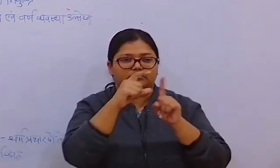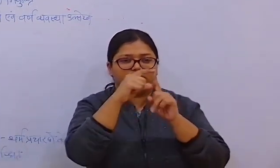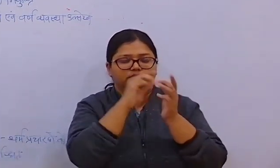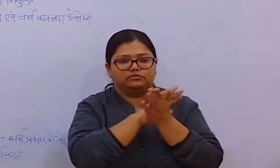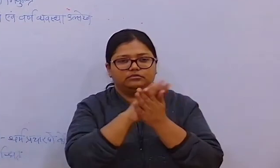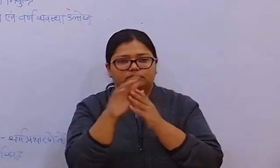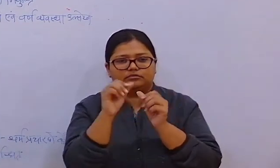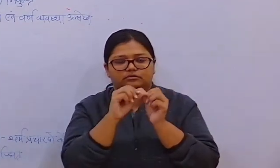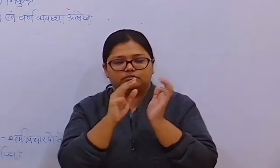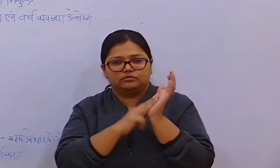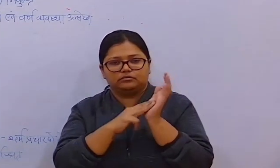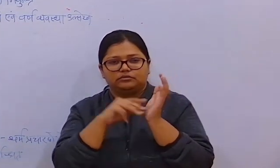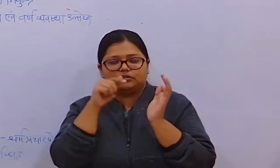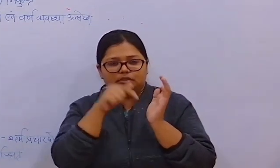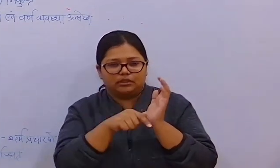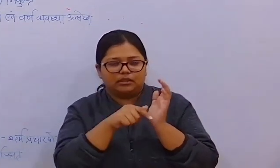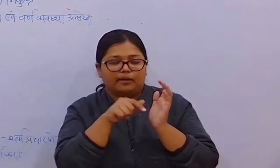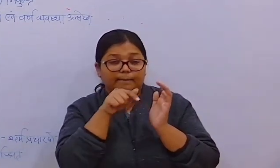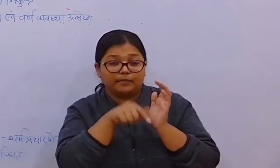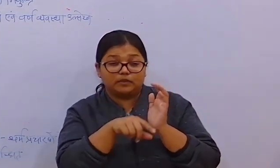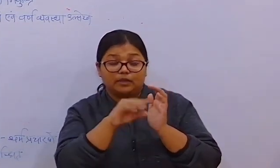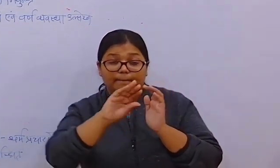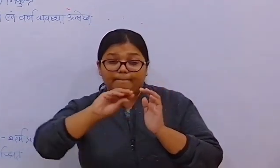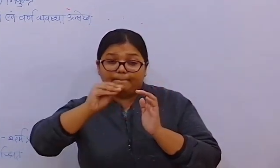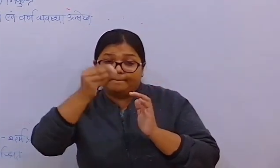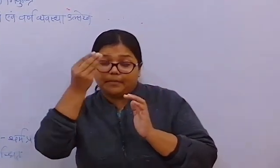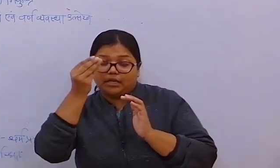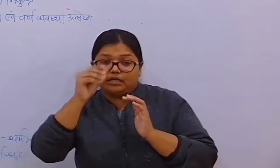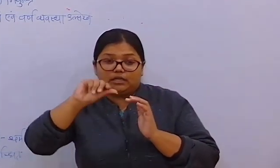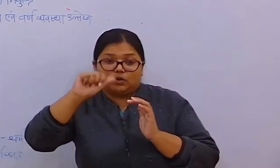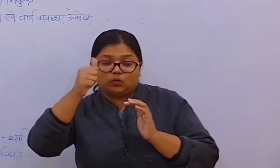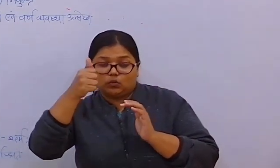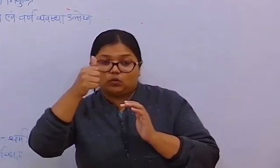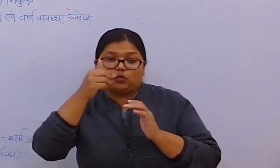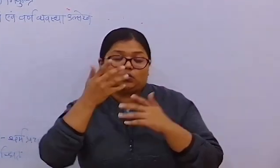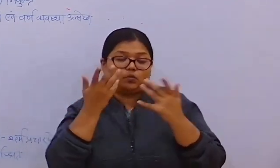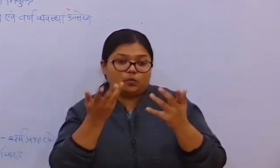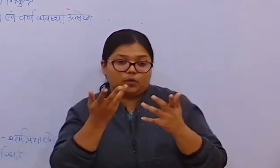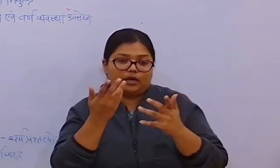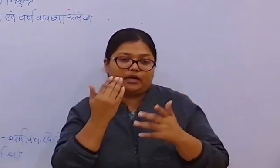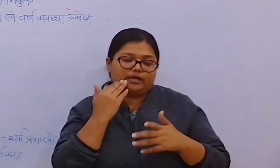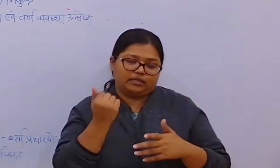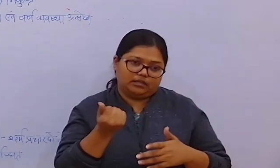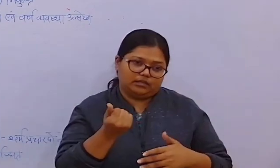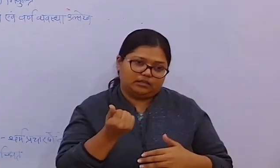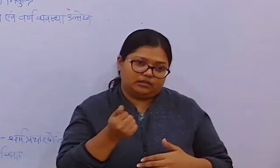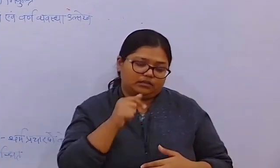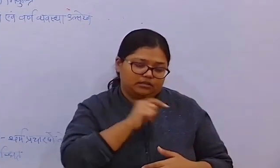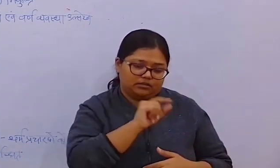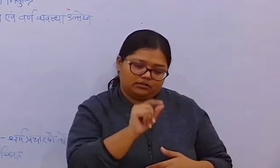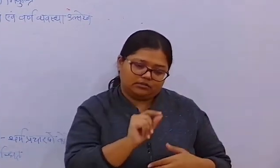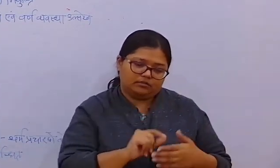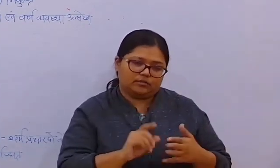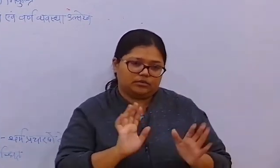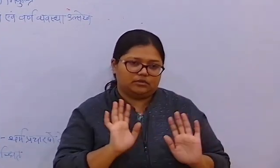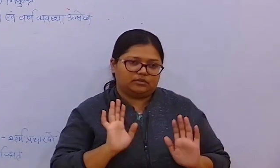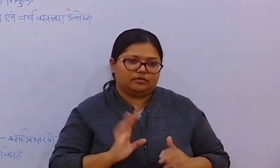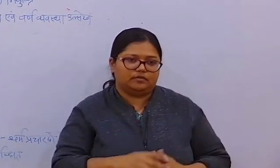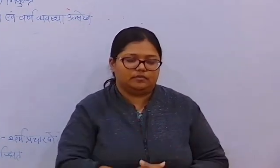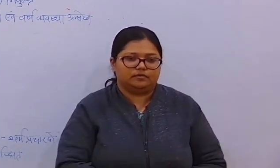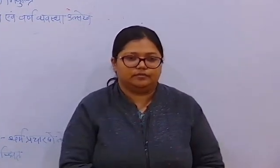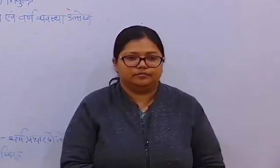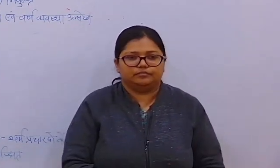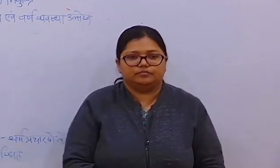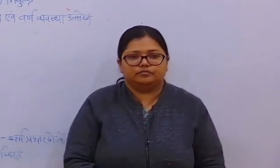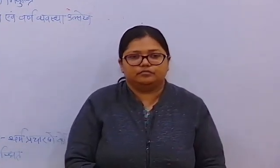है कि धम्म ये है, धम्म ये होना चाहिए और आपको क्या है इसको फॉलो करना चाहिए। तो धम्म की सारी विशेषताएं जो है